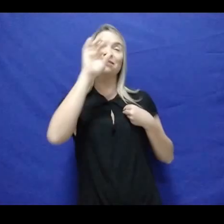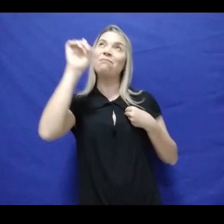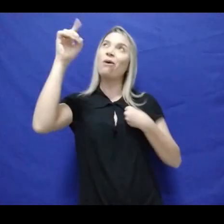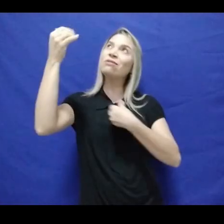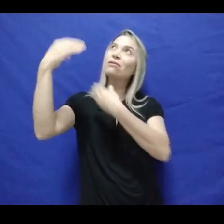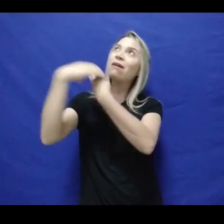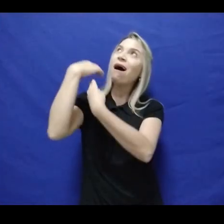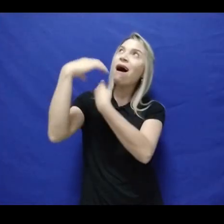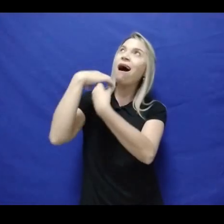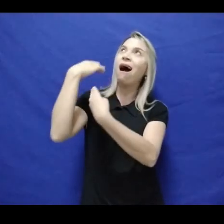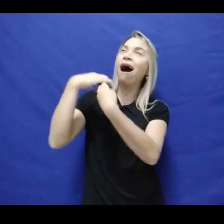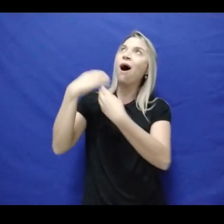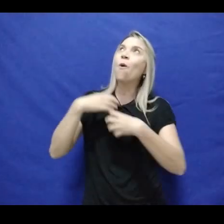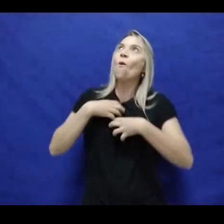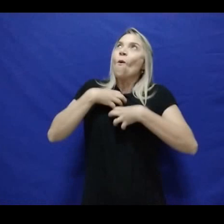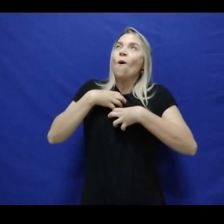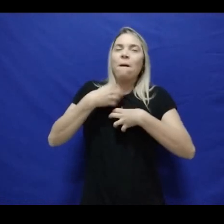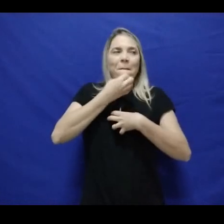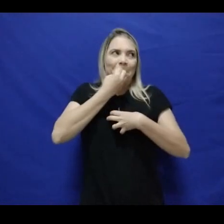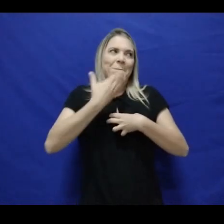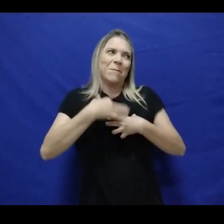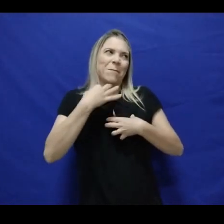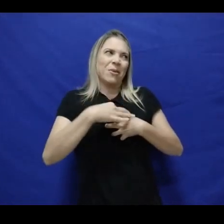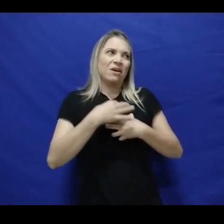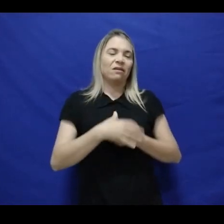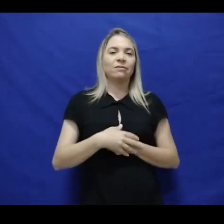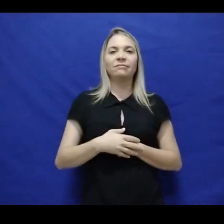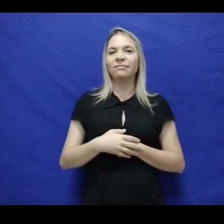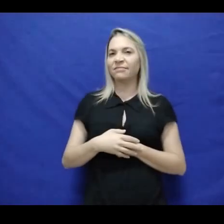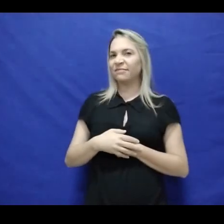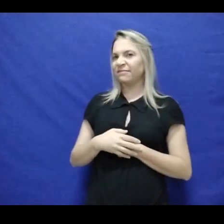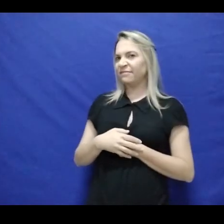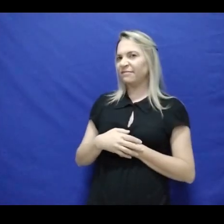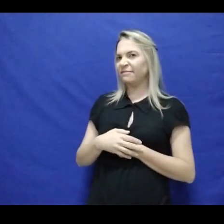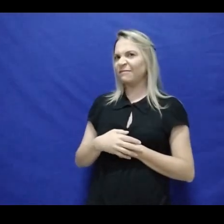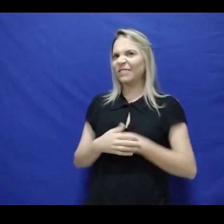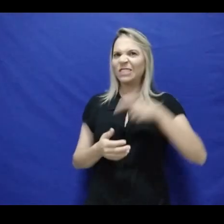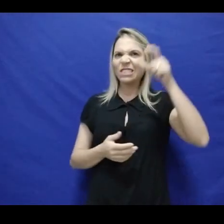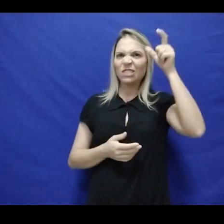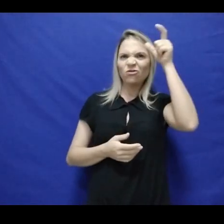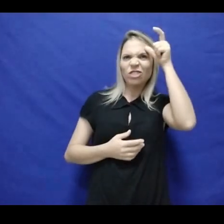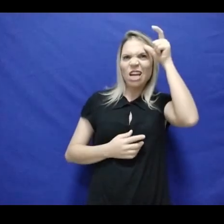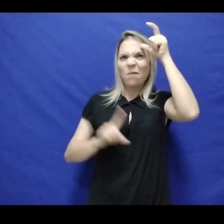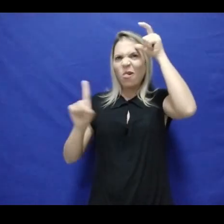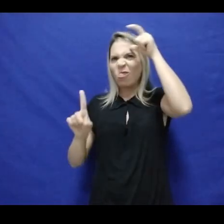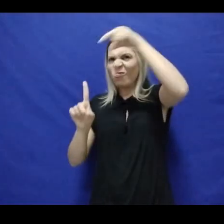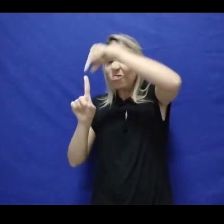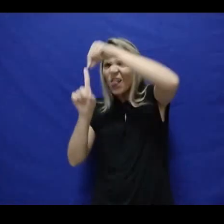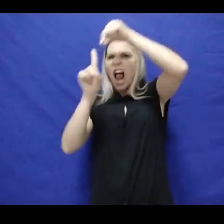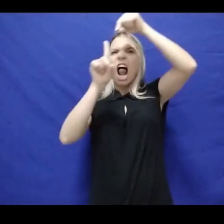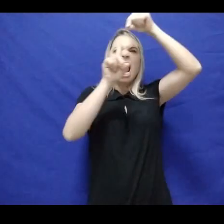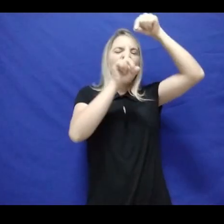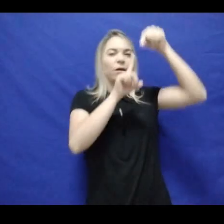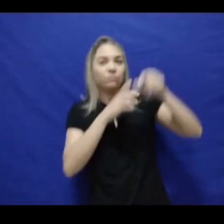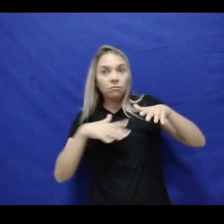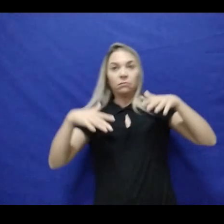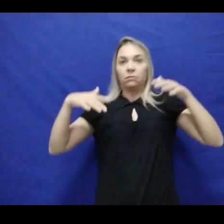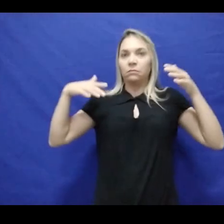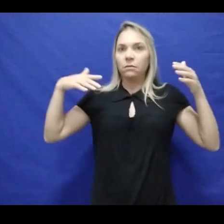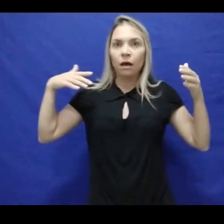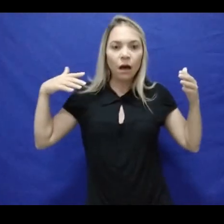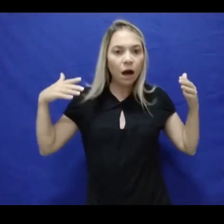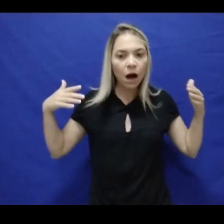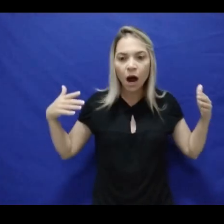de toda palavra que procede da boca de Deus. Então o diabo o levou à cidade